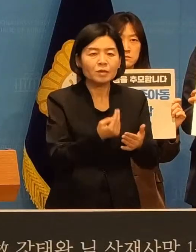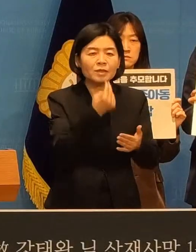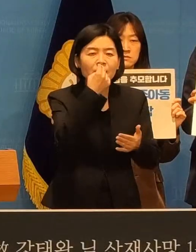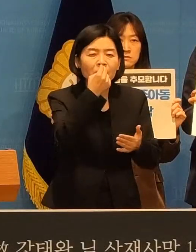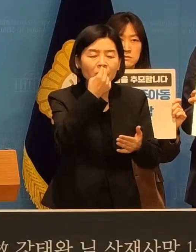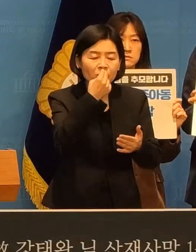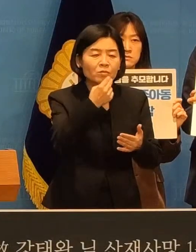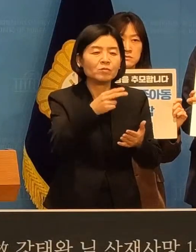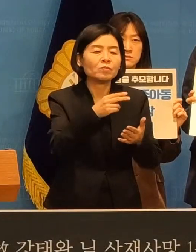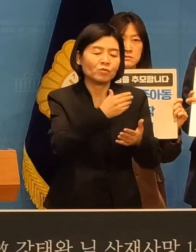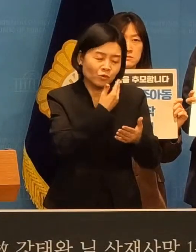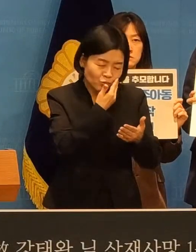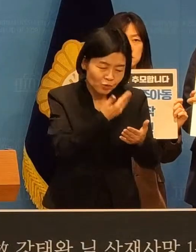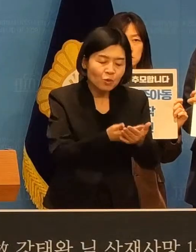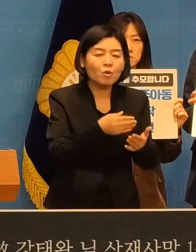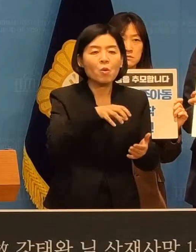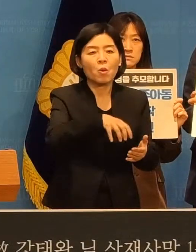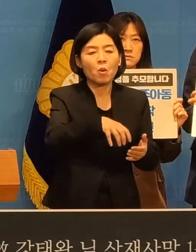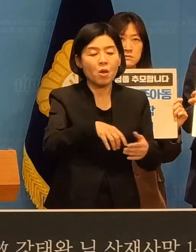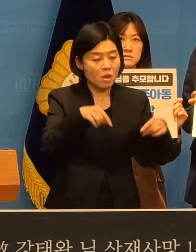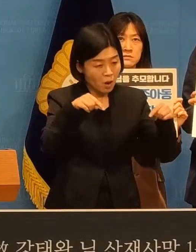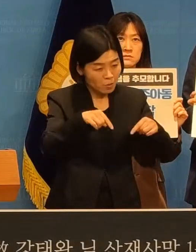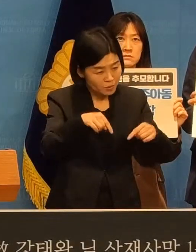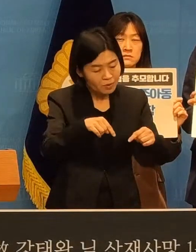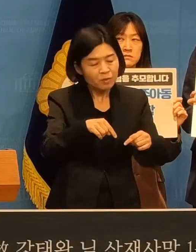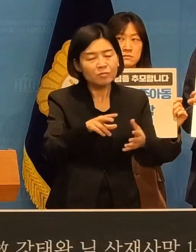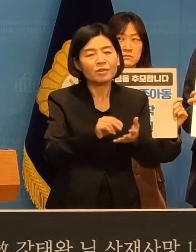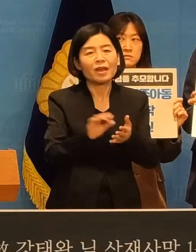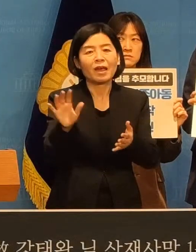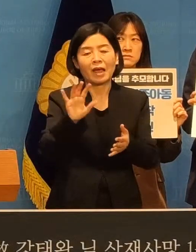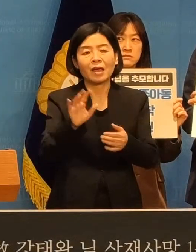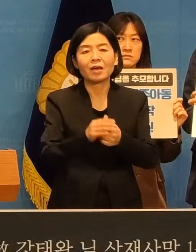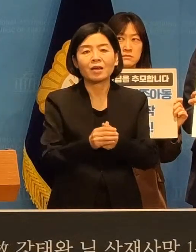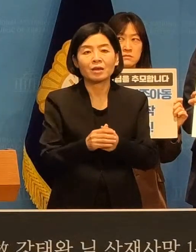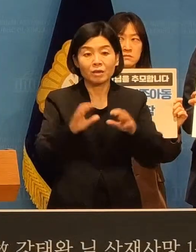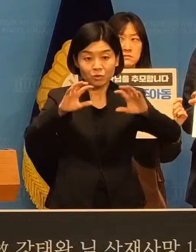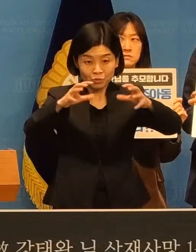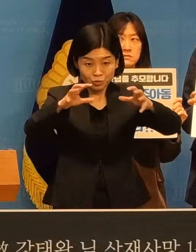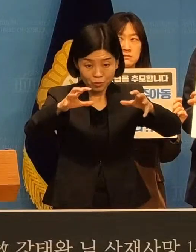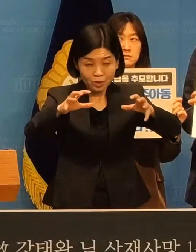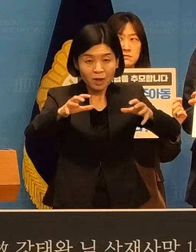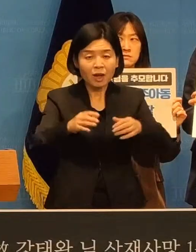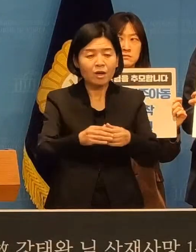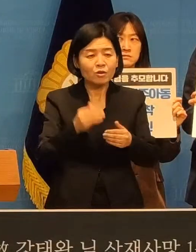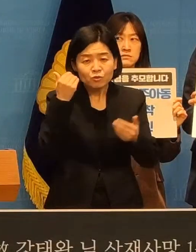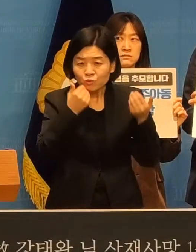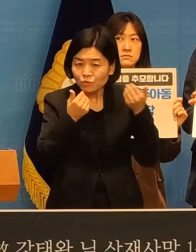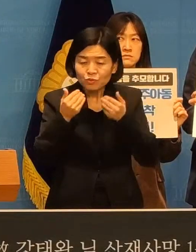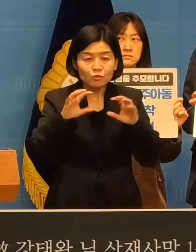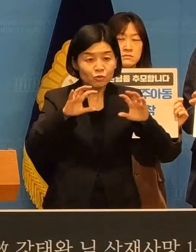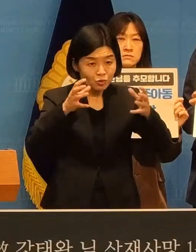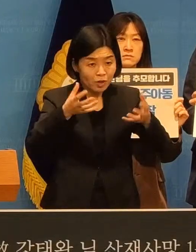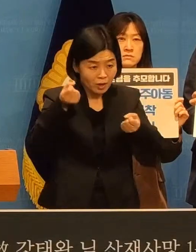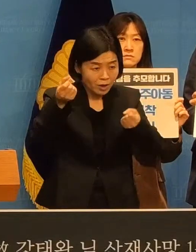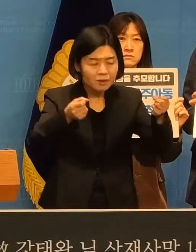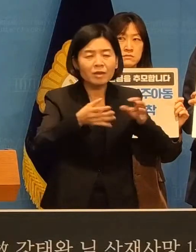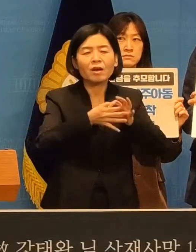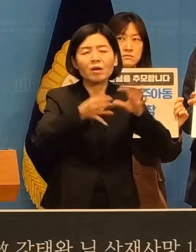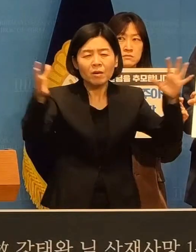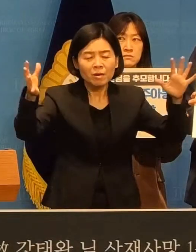타협의 대상이 될 수 없습니다. 국가는 국적과 상관없이 모든 일하는 사람의 생명과